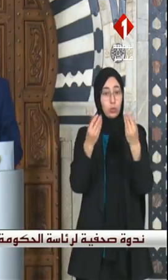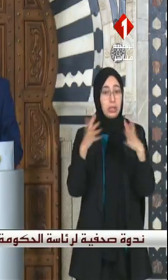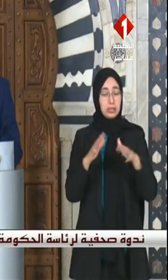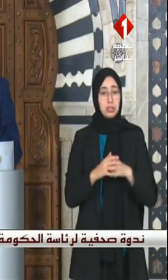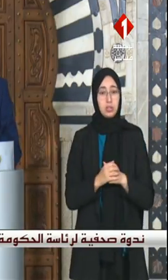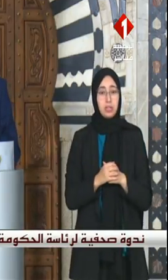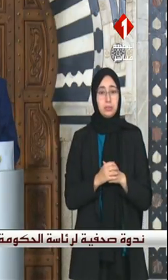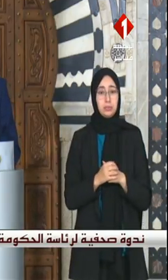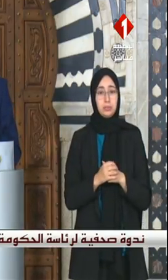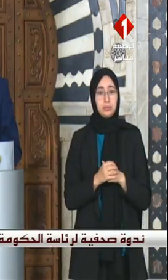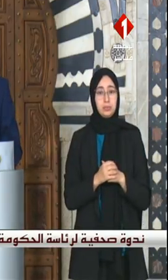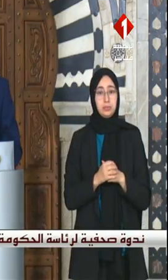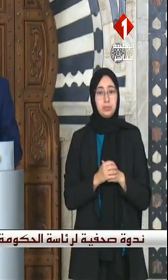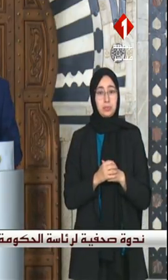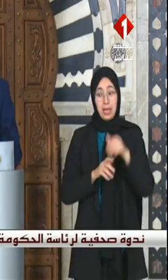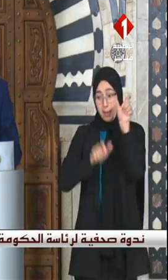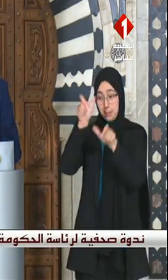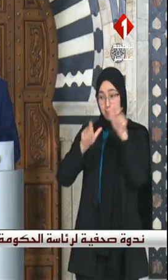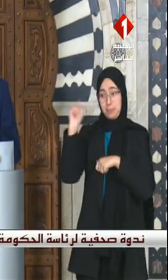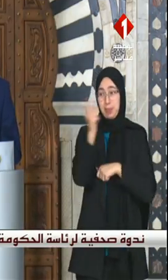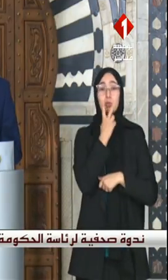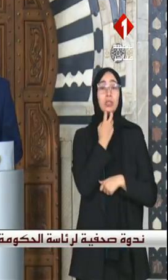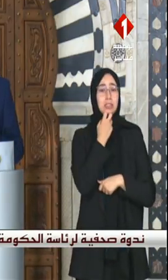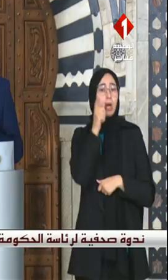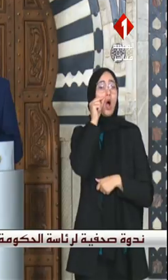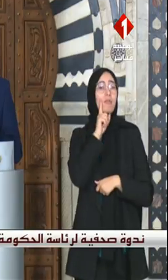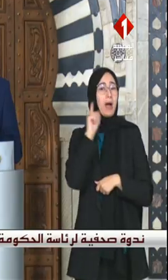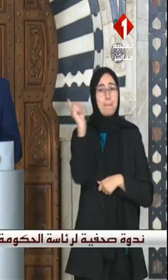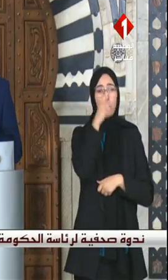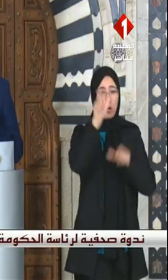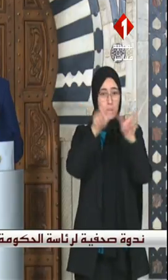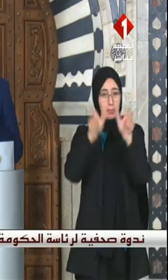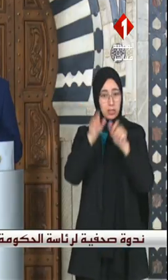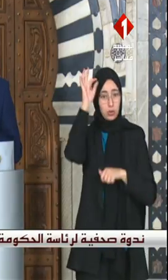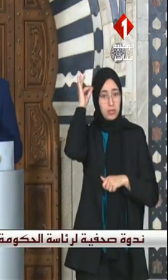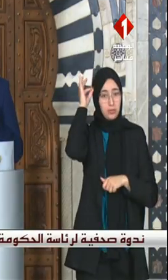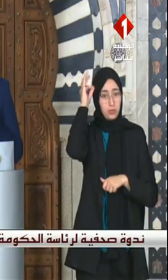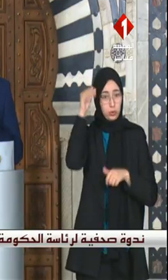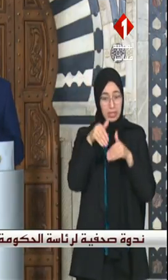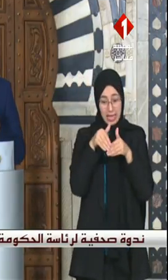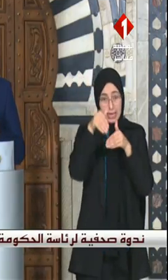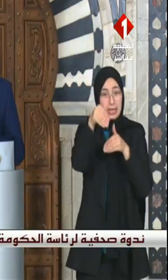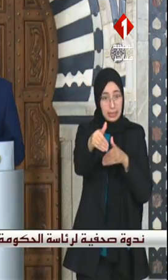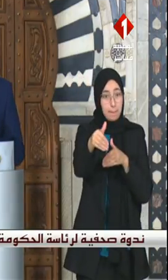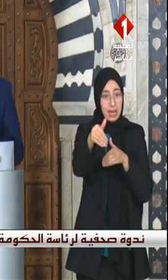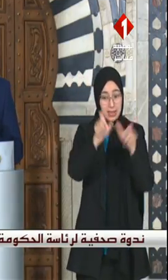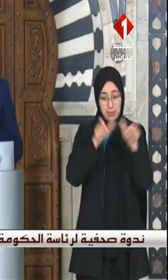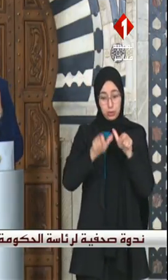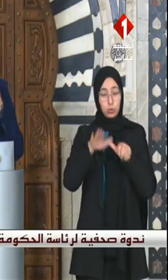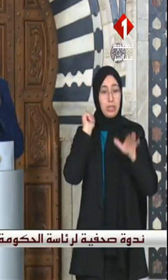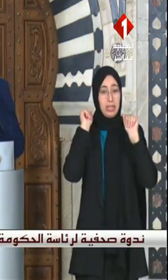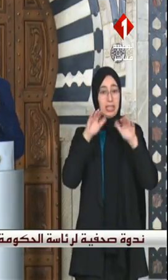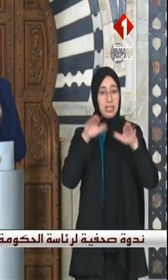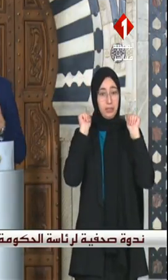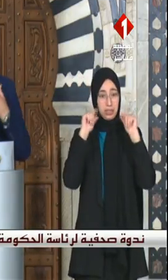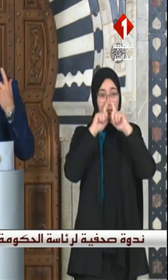نأكد على السادة المواطنين والمواطنات مواصلة اعتناء الإجراءات الوقائية